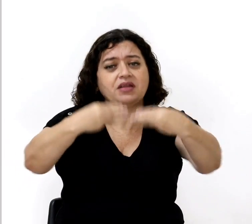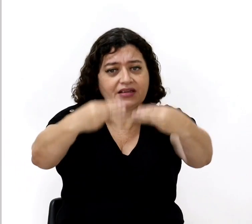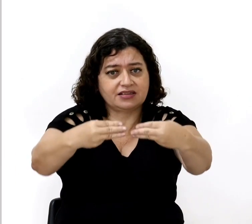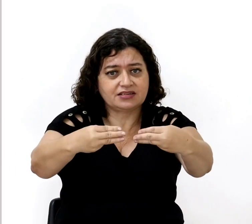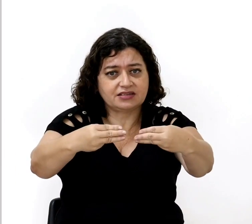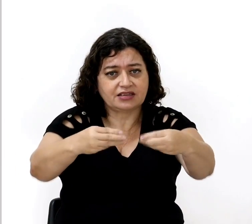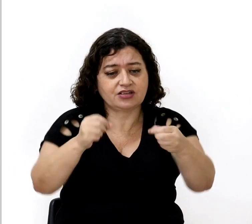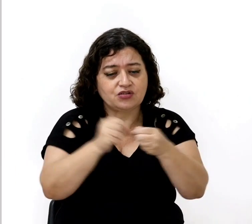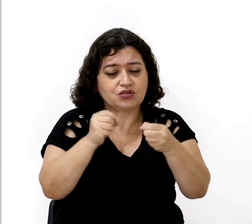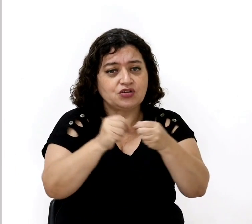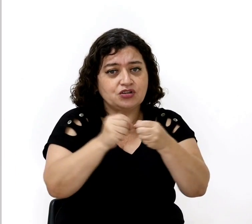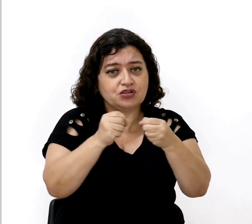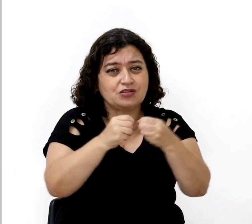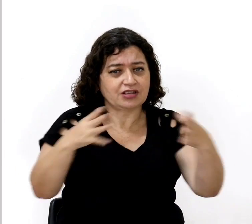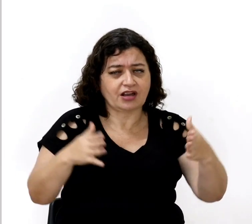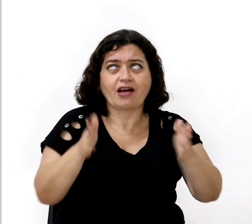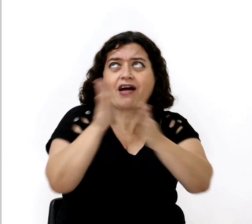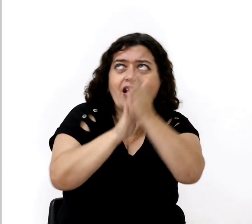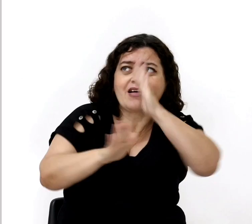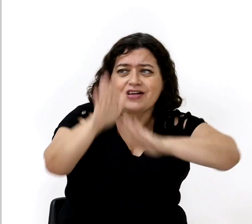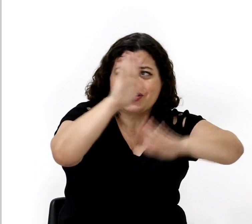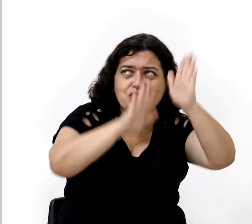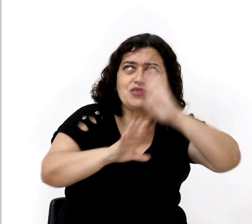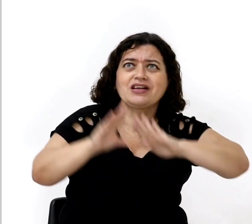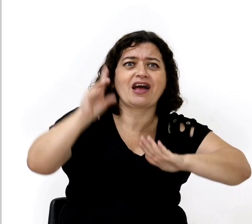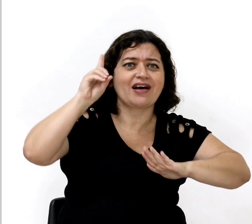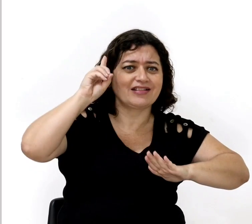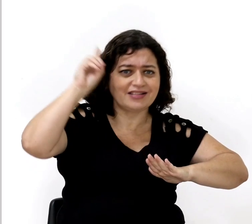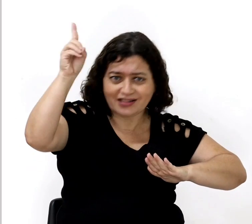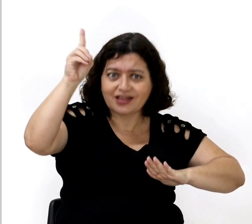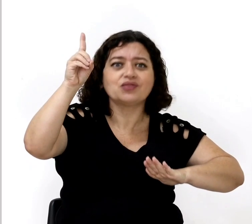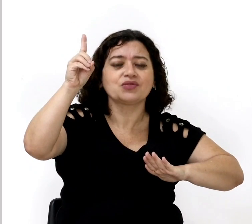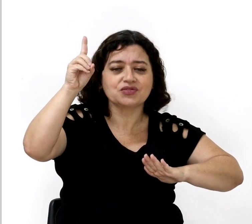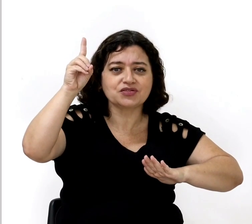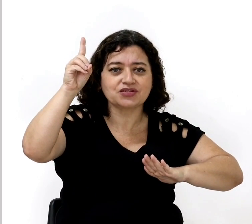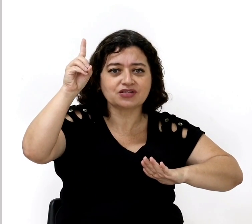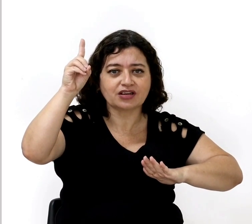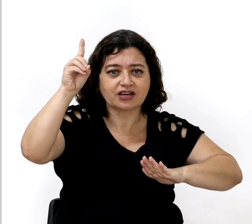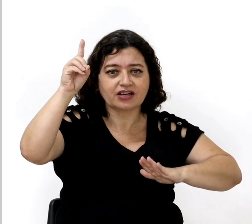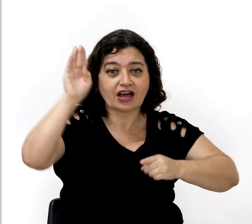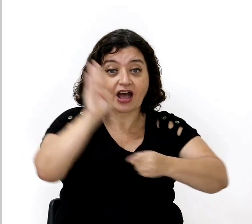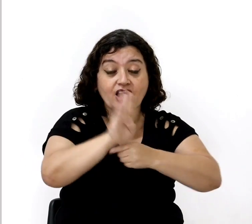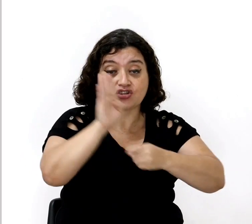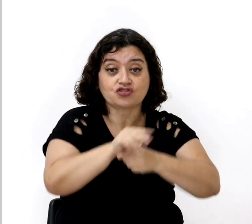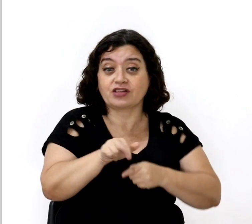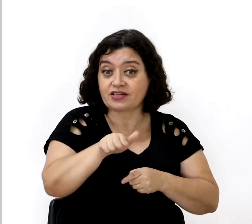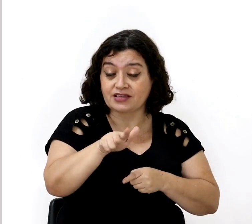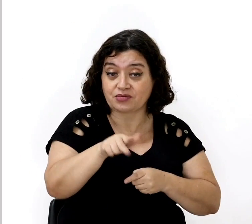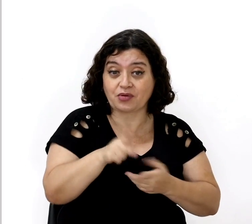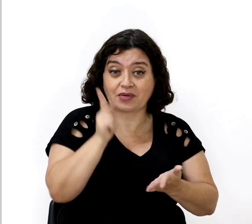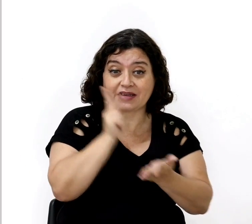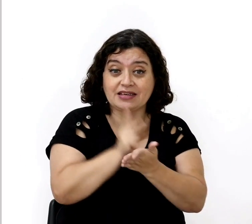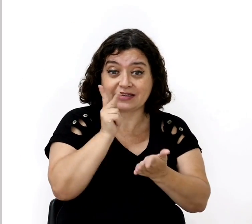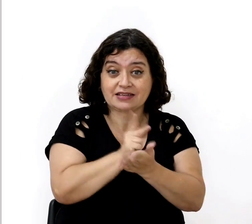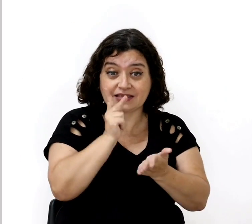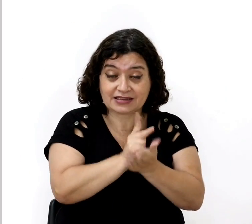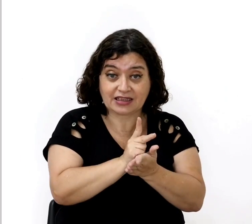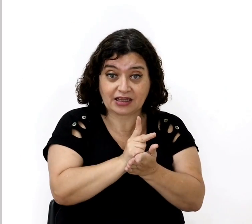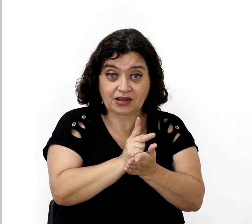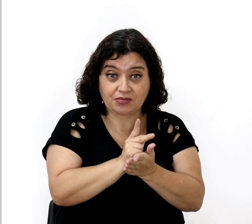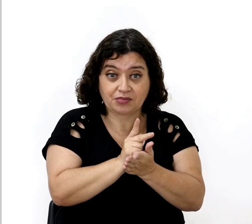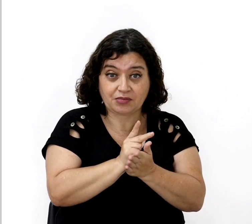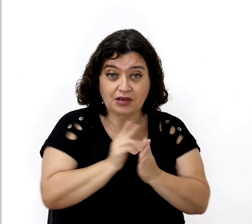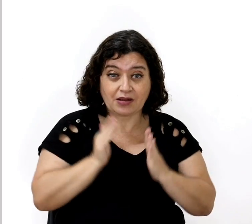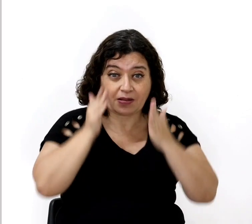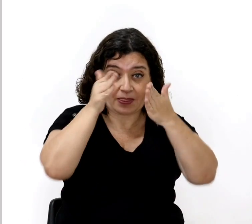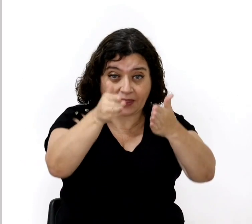você deseja criar com esse propósito. Adorar a Deus, edificar o seu irmão na igreja, mas nunca esquecer de servir a